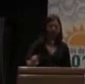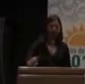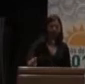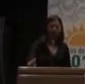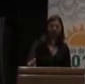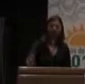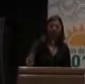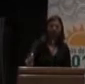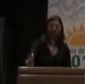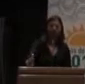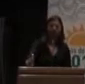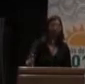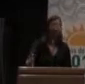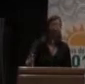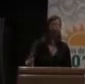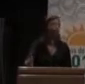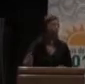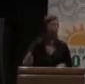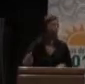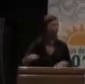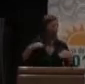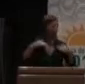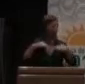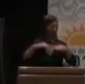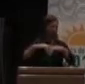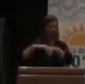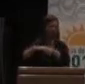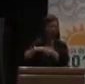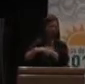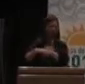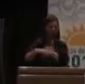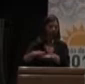y nosotros también, que medían justo lo que tiene que medir, pues